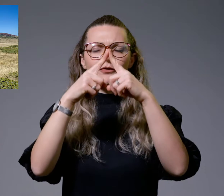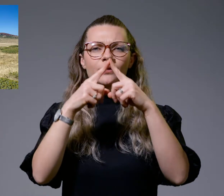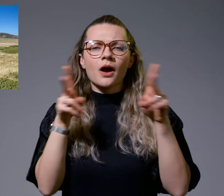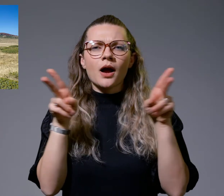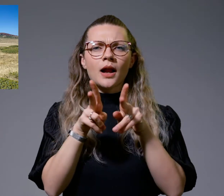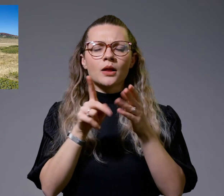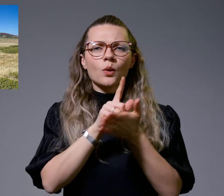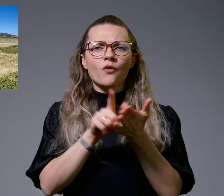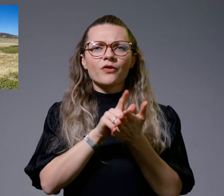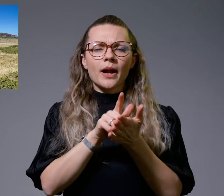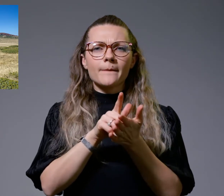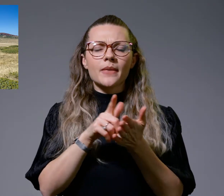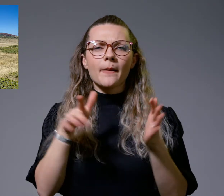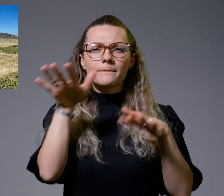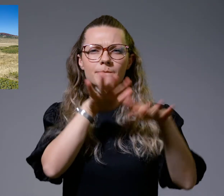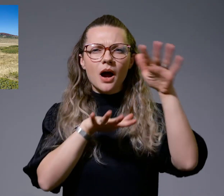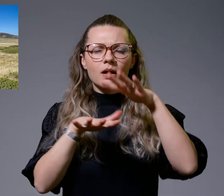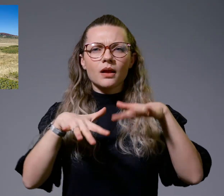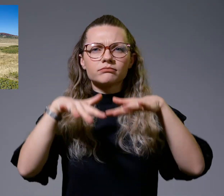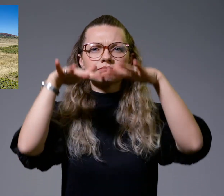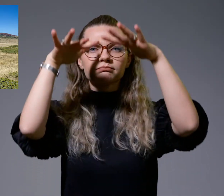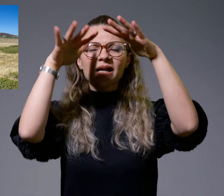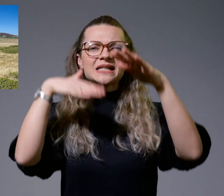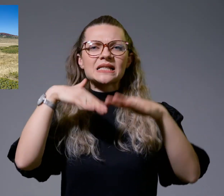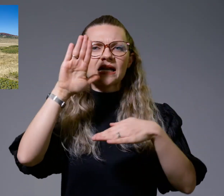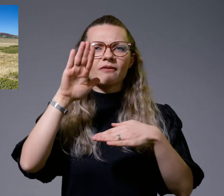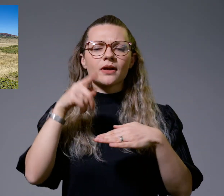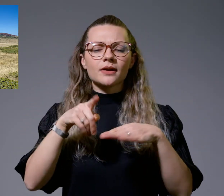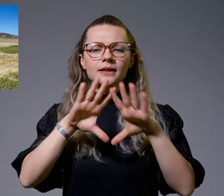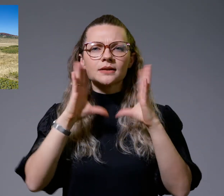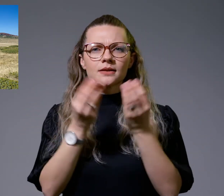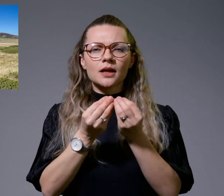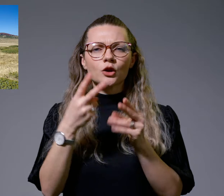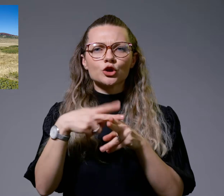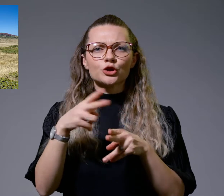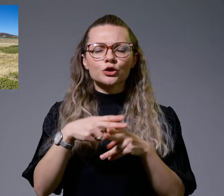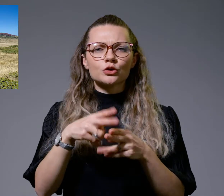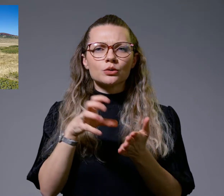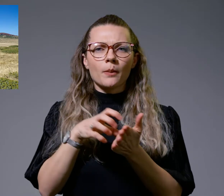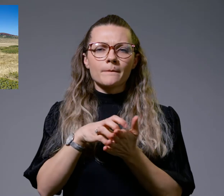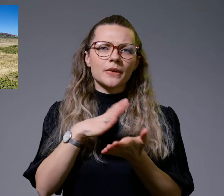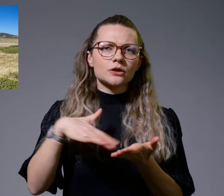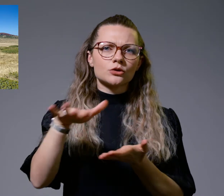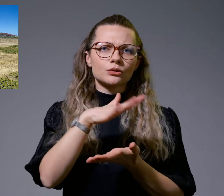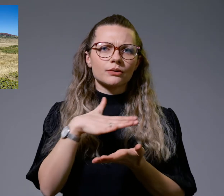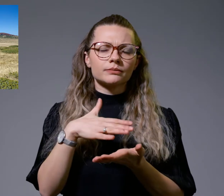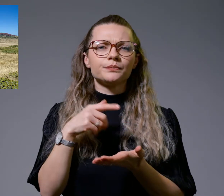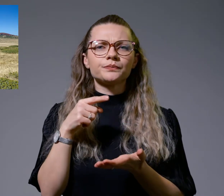се подигнала спрема север и во целост се расчистил просторот. Во 6 часот